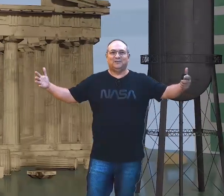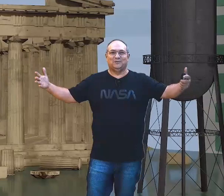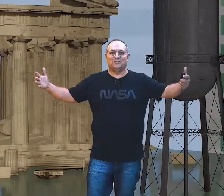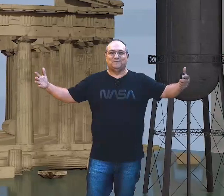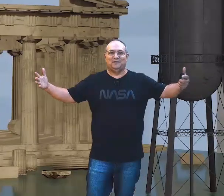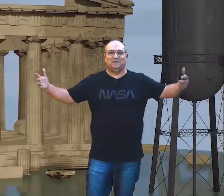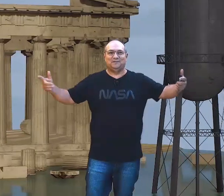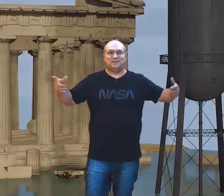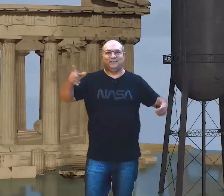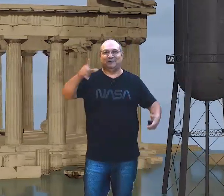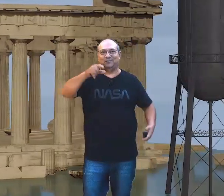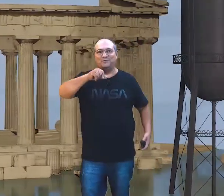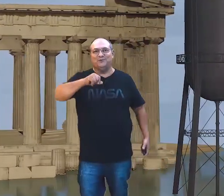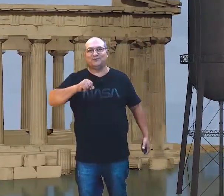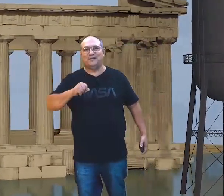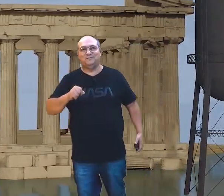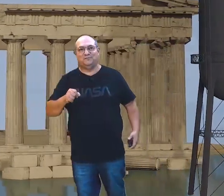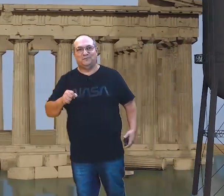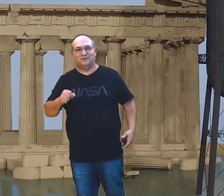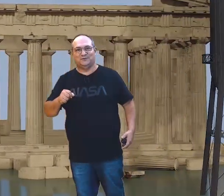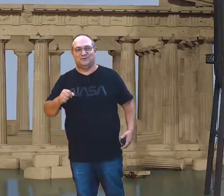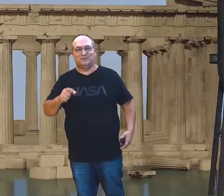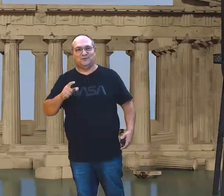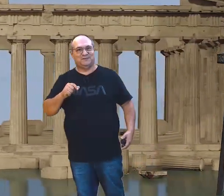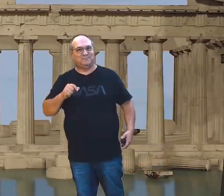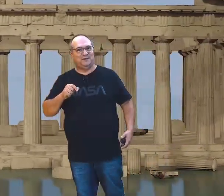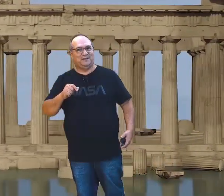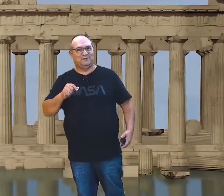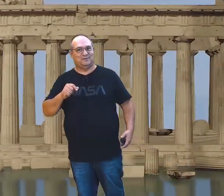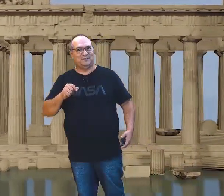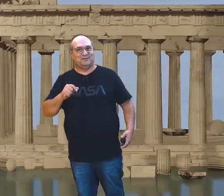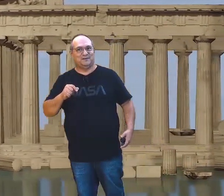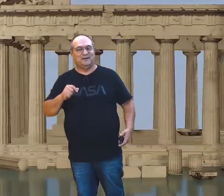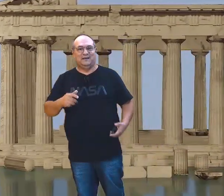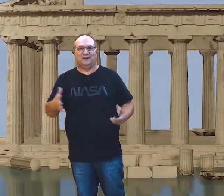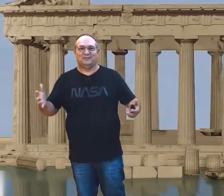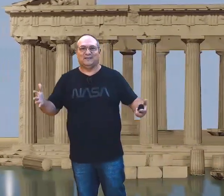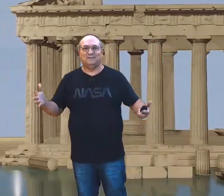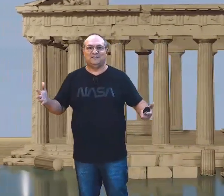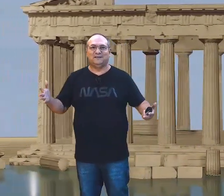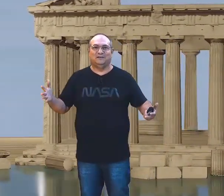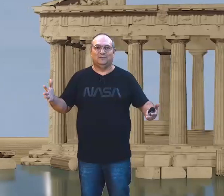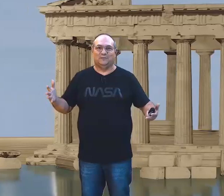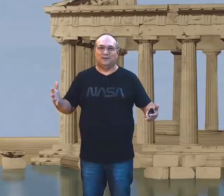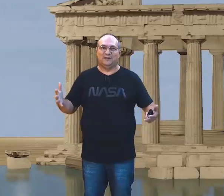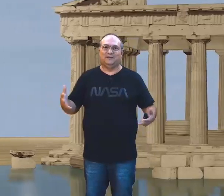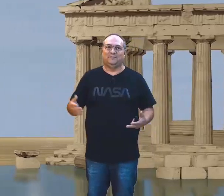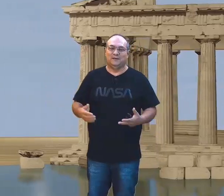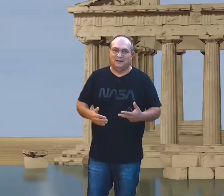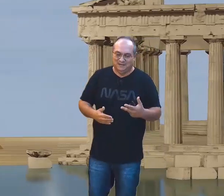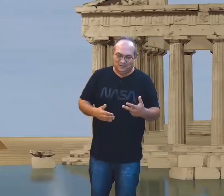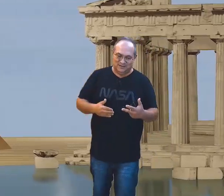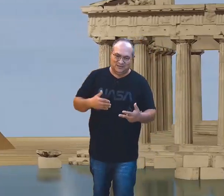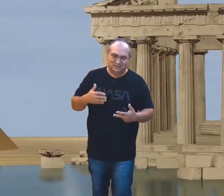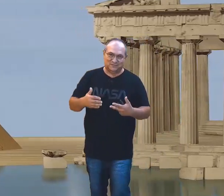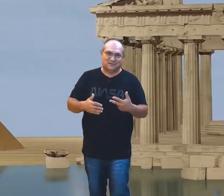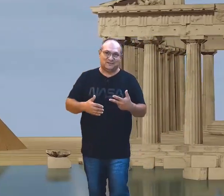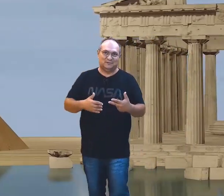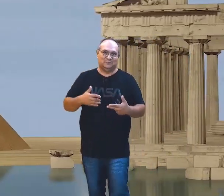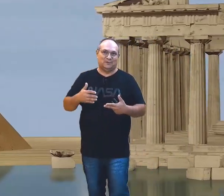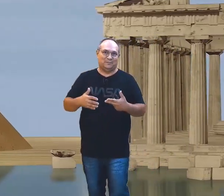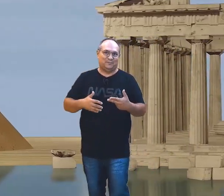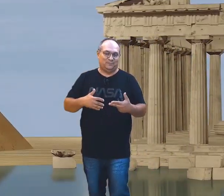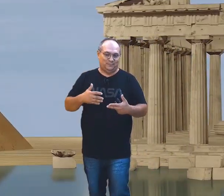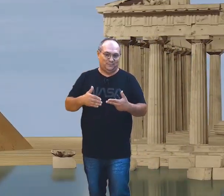Olá, queridos! Bem-vindos agora para o nosso reforço do conhecimento, ou seja, a nossa revisão, porque nós iremos